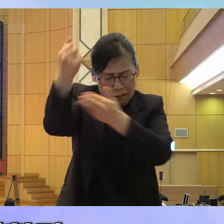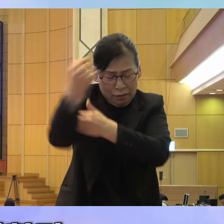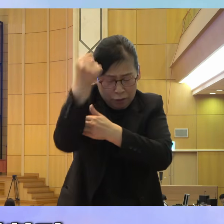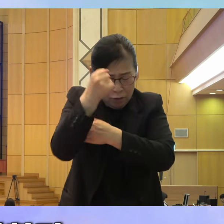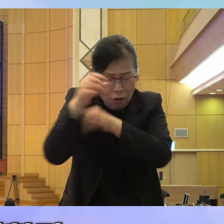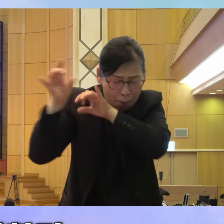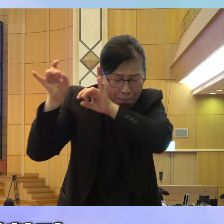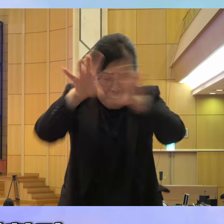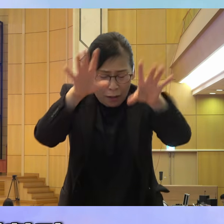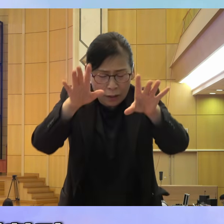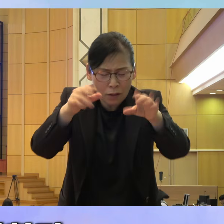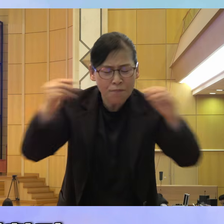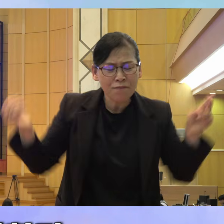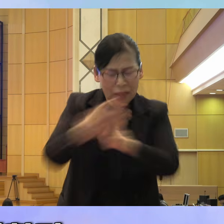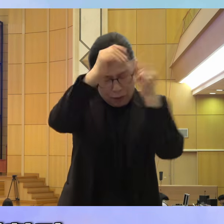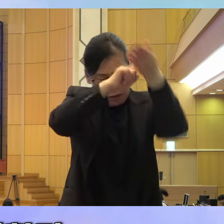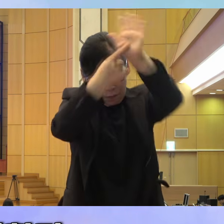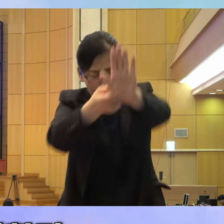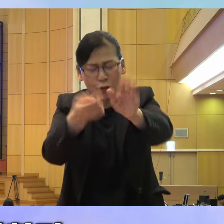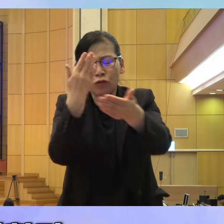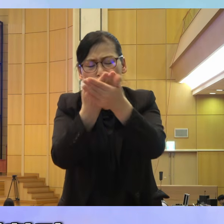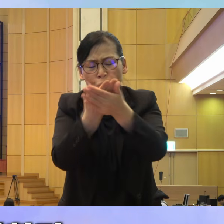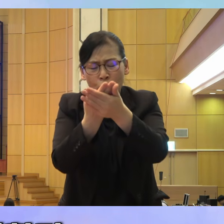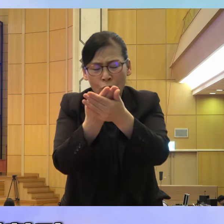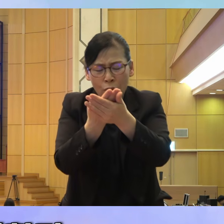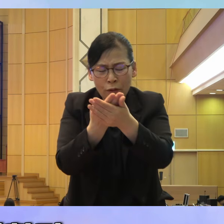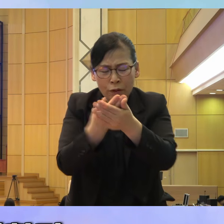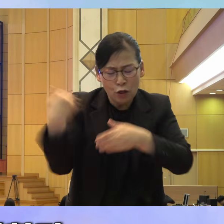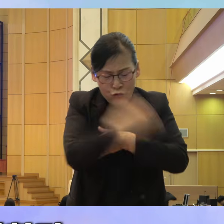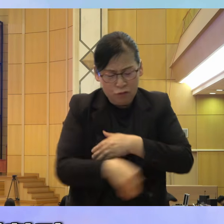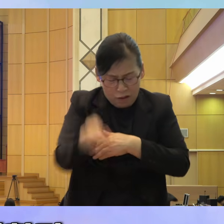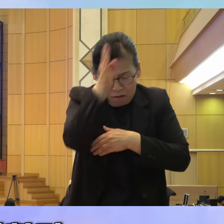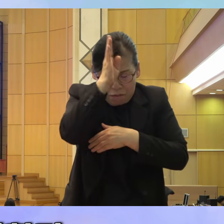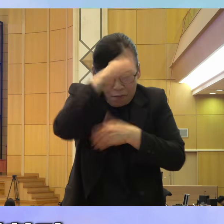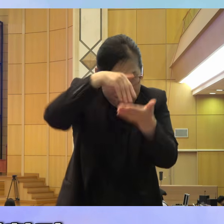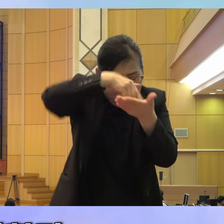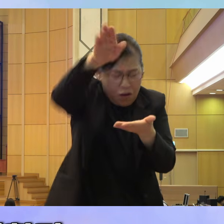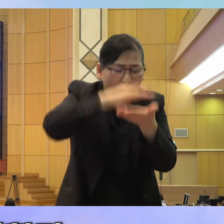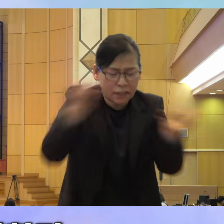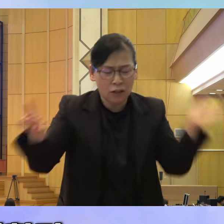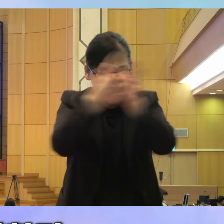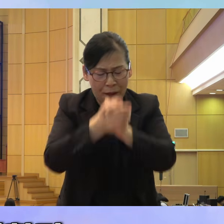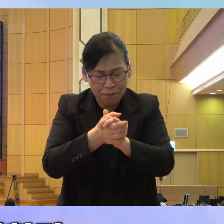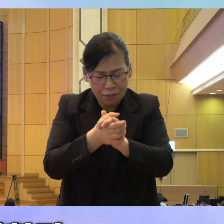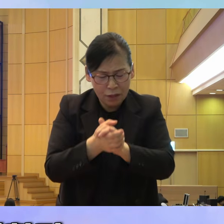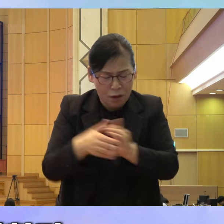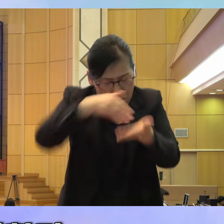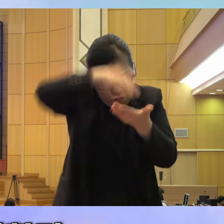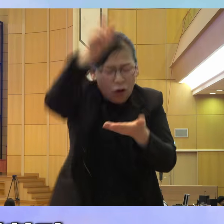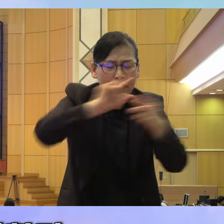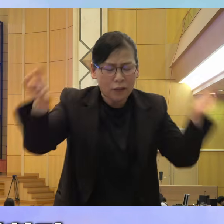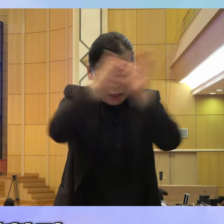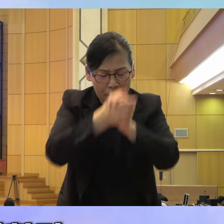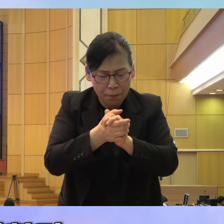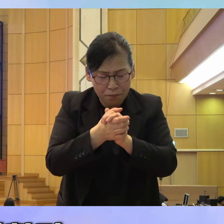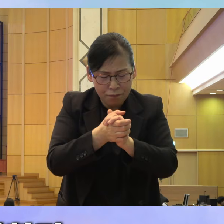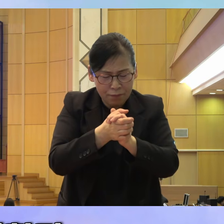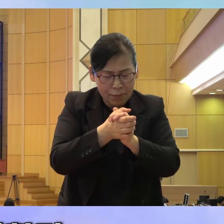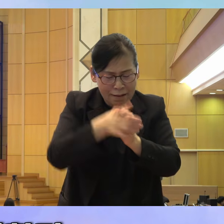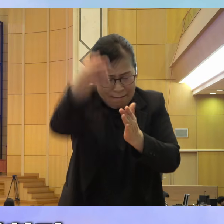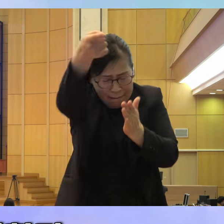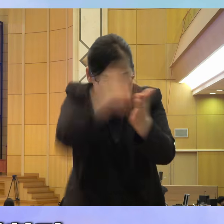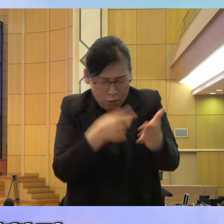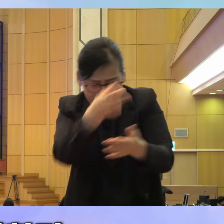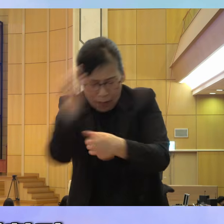능력이 역사하셔서 기적을 베푸셔서 육체의 질병은 떠나갈지어다 물러갈지어다